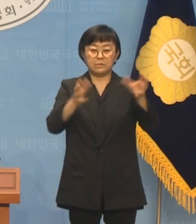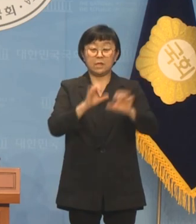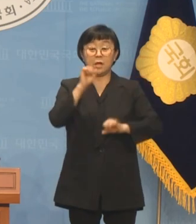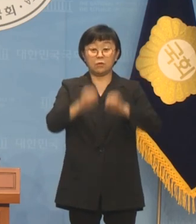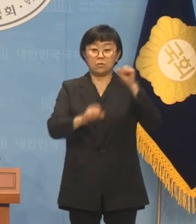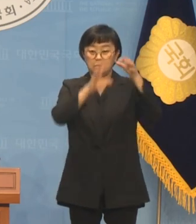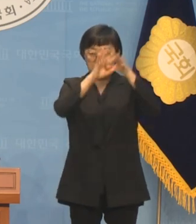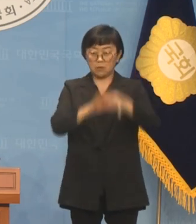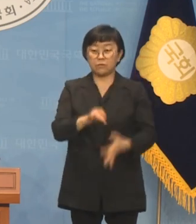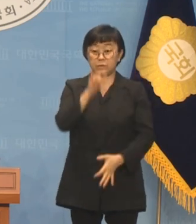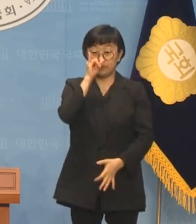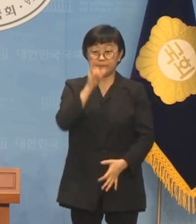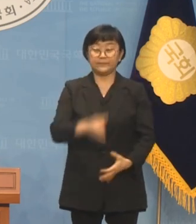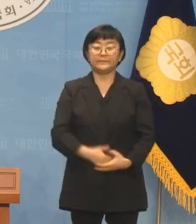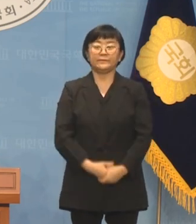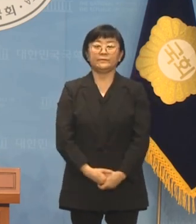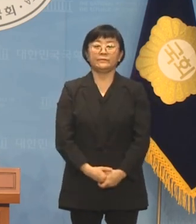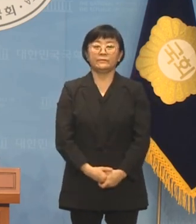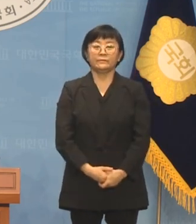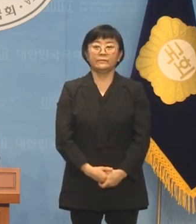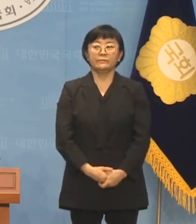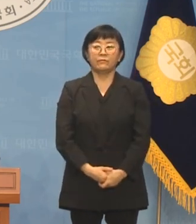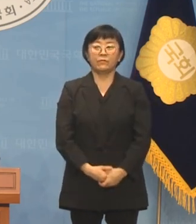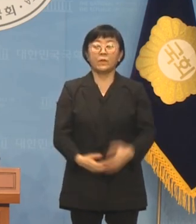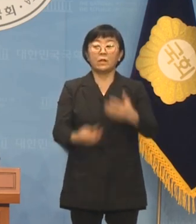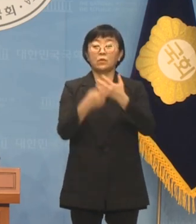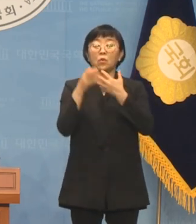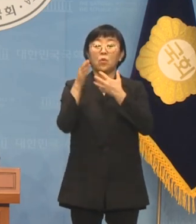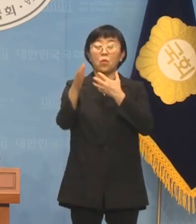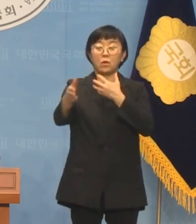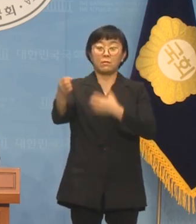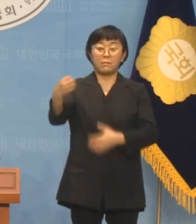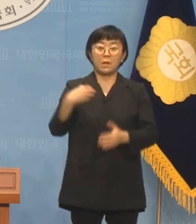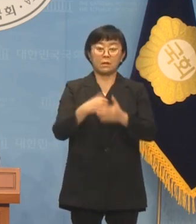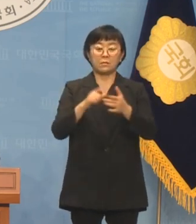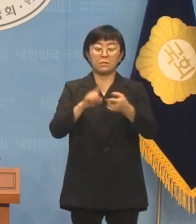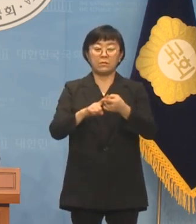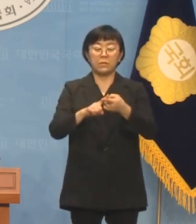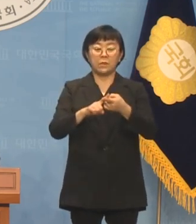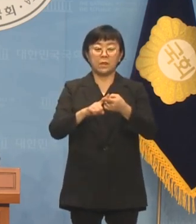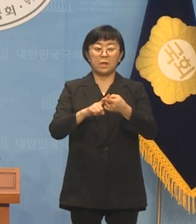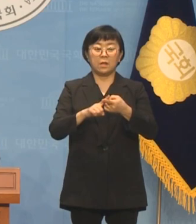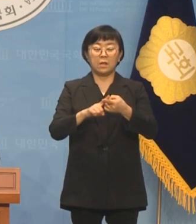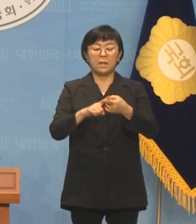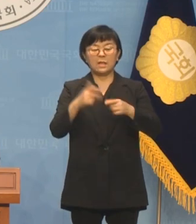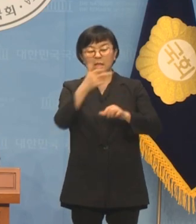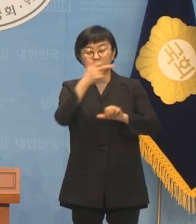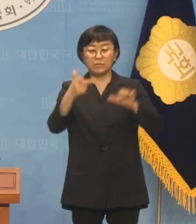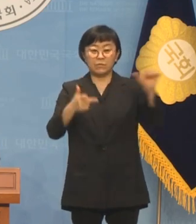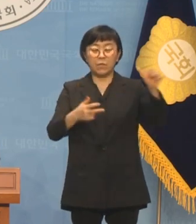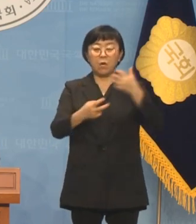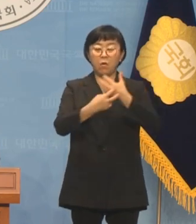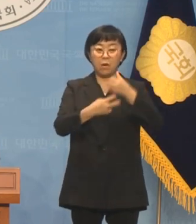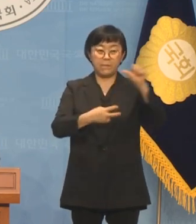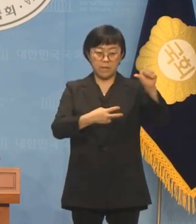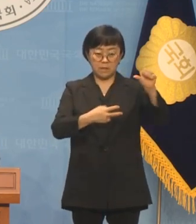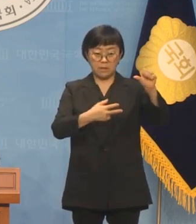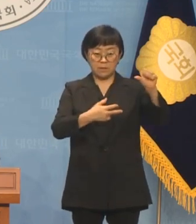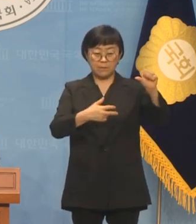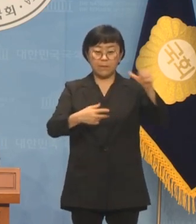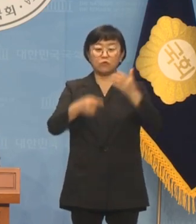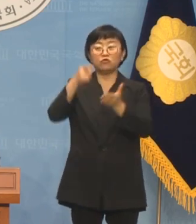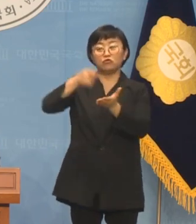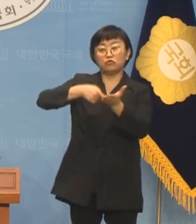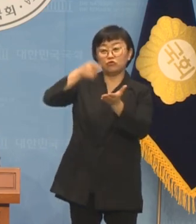행동을 계속하려 합니까? 의료계에 따르면 이른바 빅5 병원으로 불리는 주요 대형 병원의